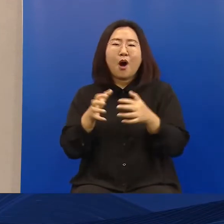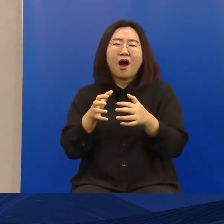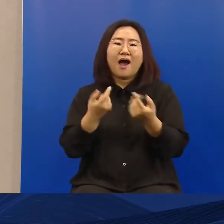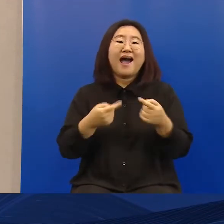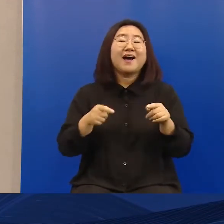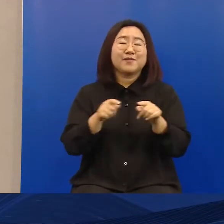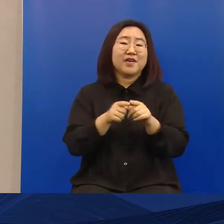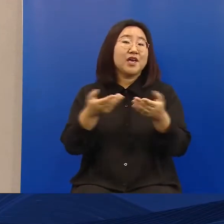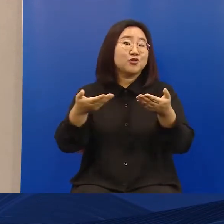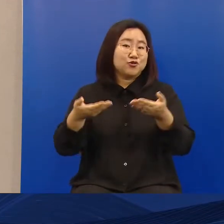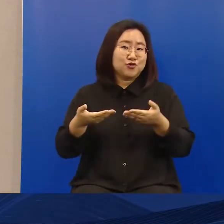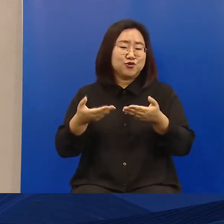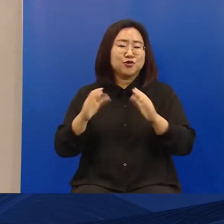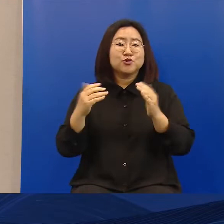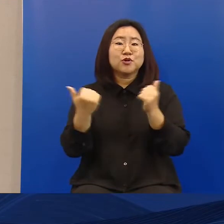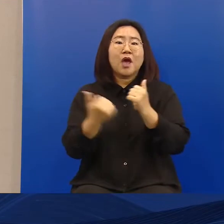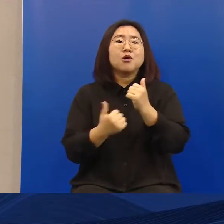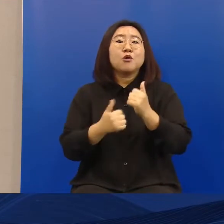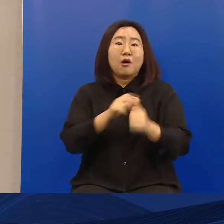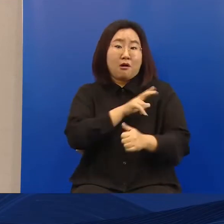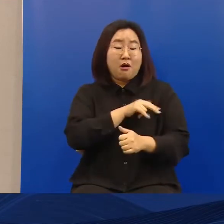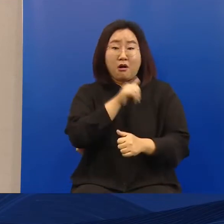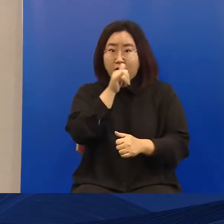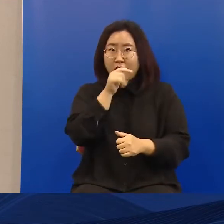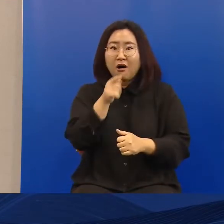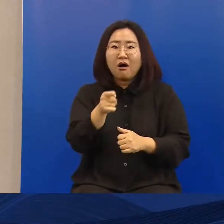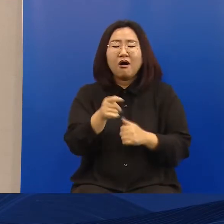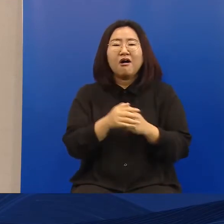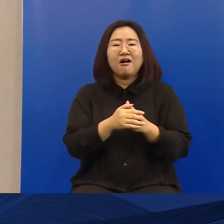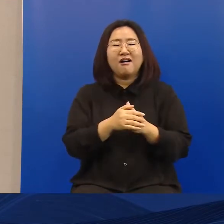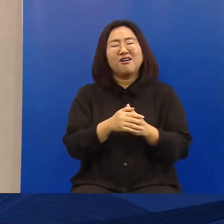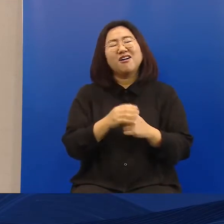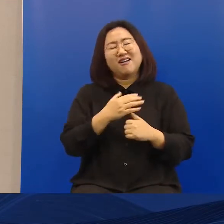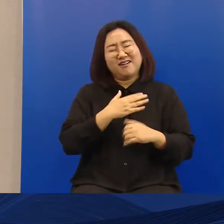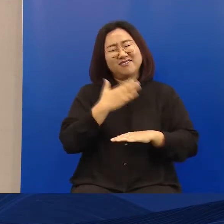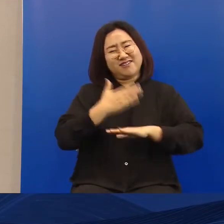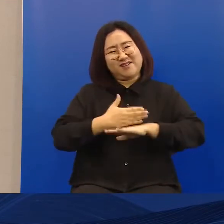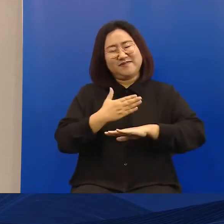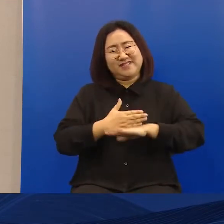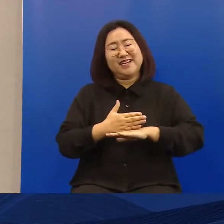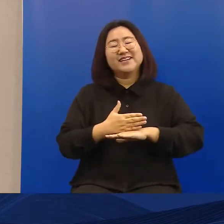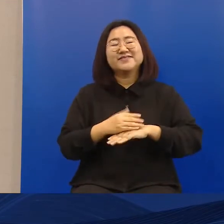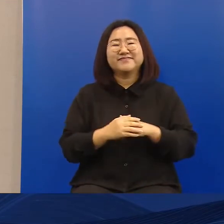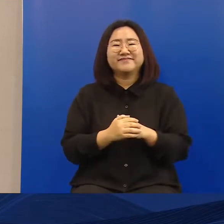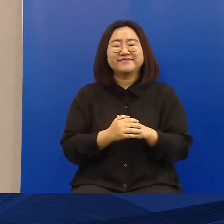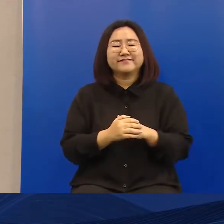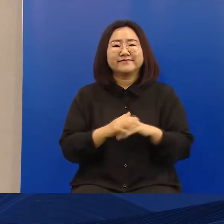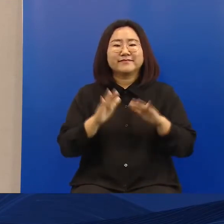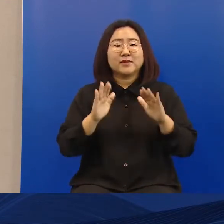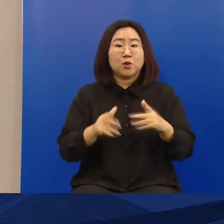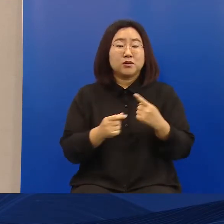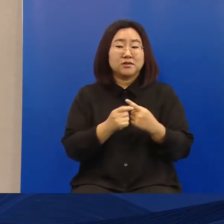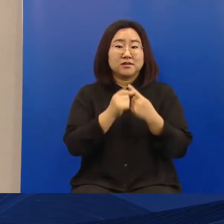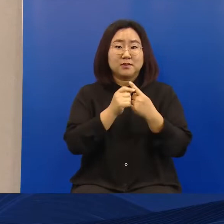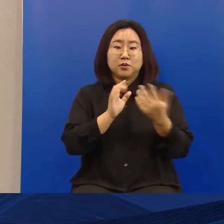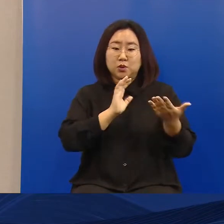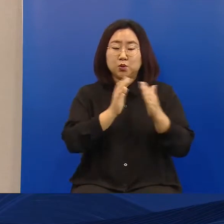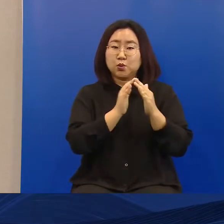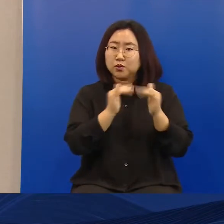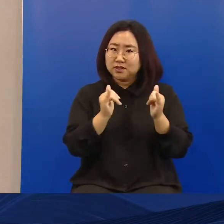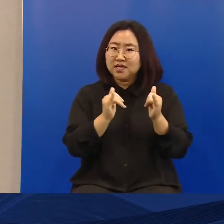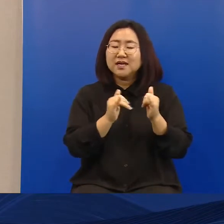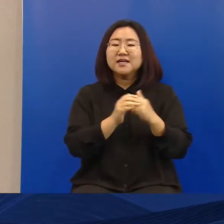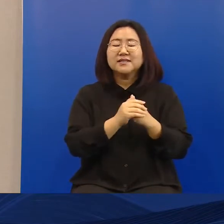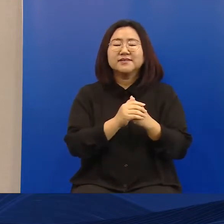이렇게 함께 해주시는 국회의원이 계신다는 것은 얼마나 든든하고 감사한지 모르겠습니다. 오늘 첫 번째 토론의